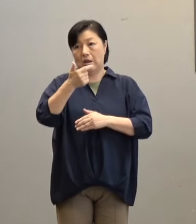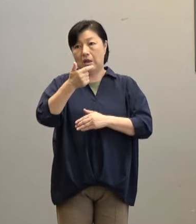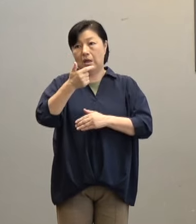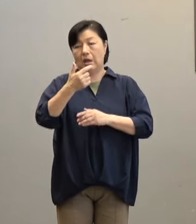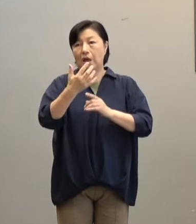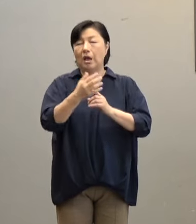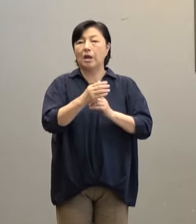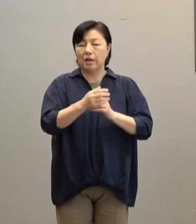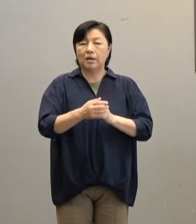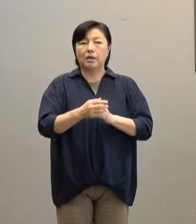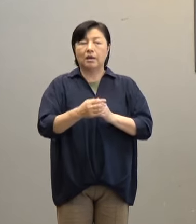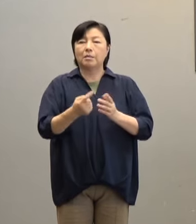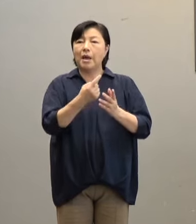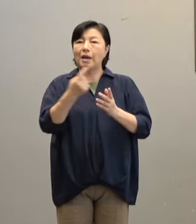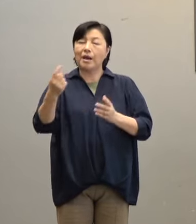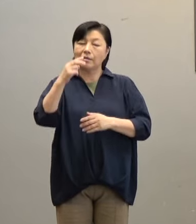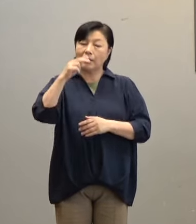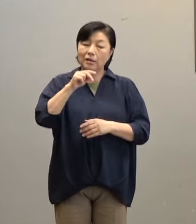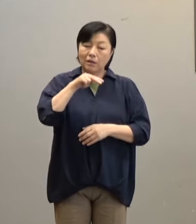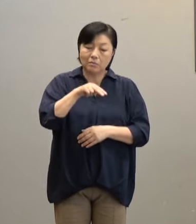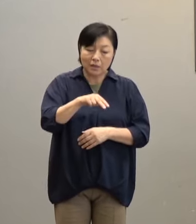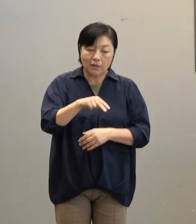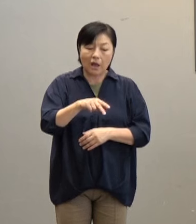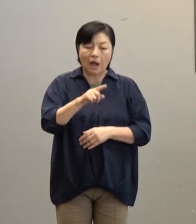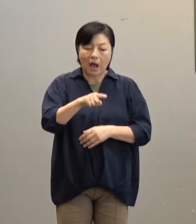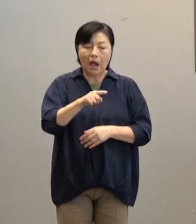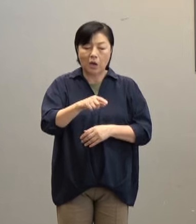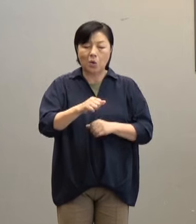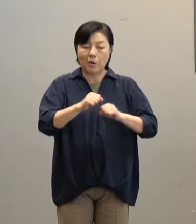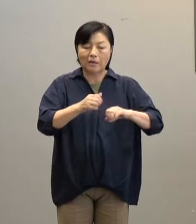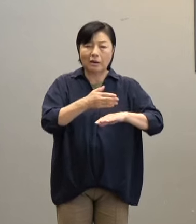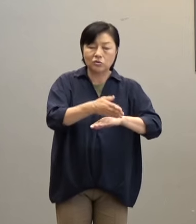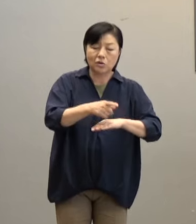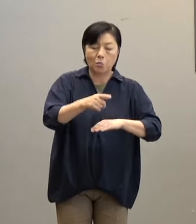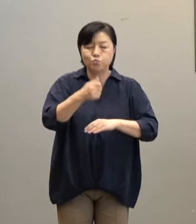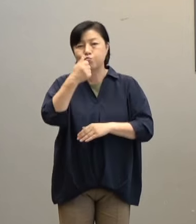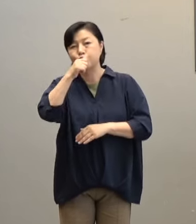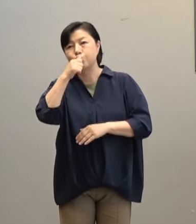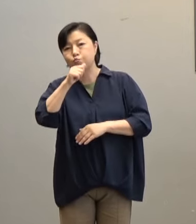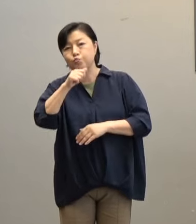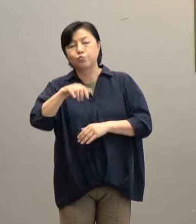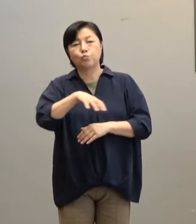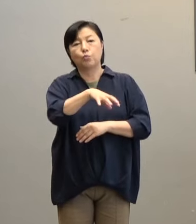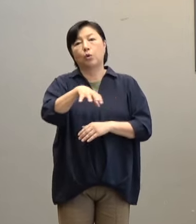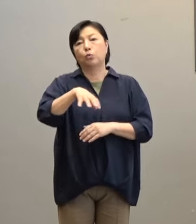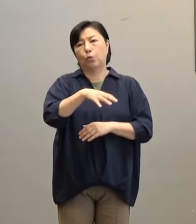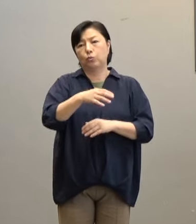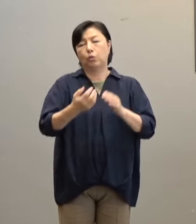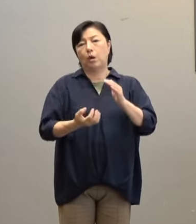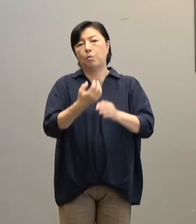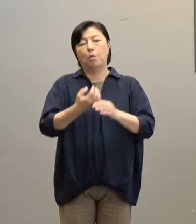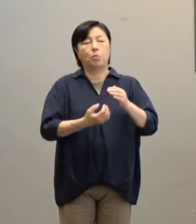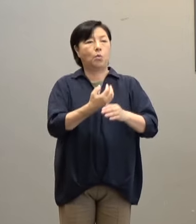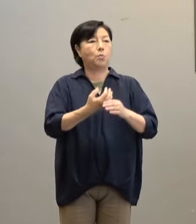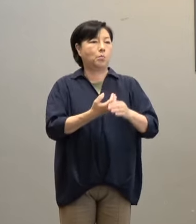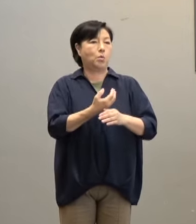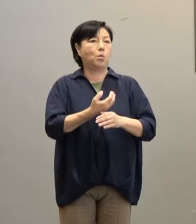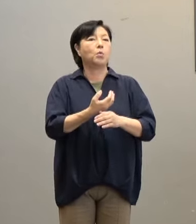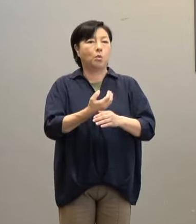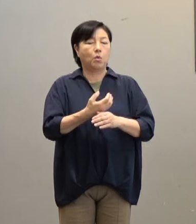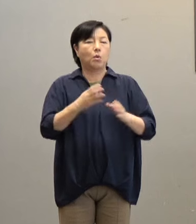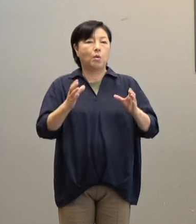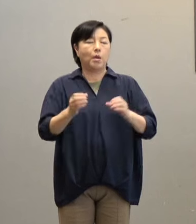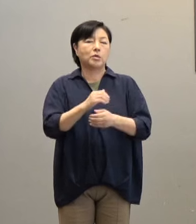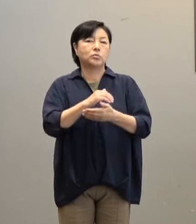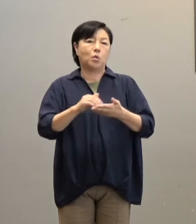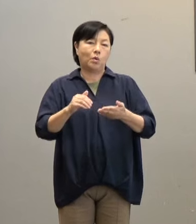にですね、ここは良かった、ここは過剰であった、その結果こういう負の側面が生まれてしまったというところはですね、私は総括を